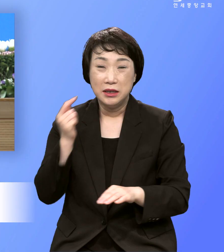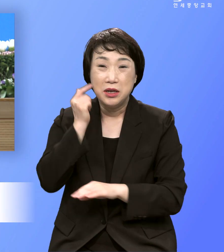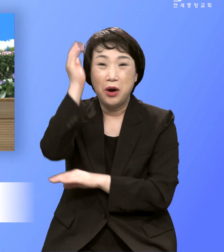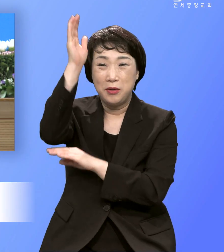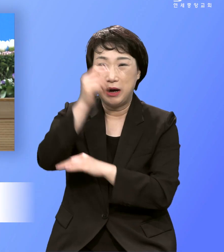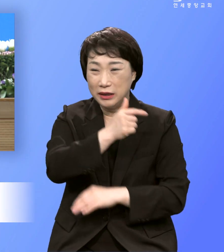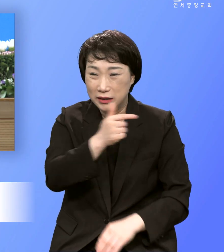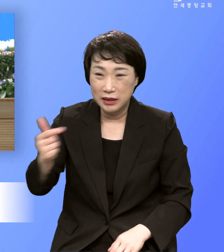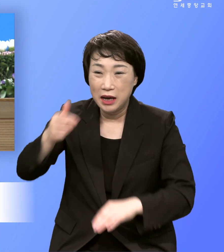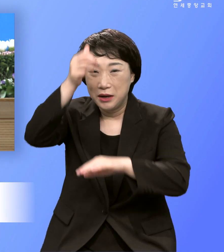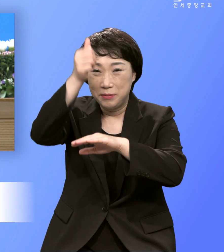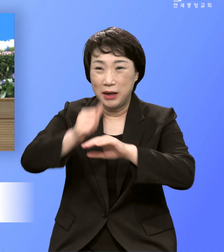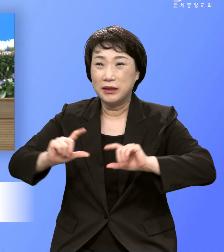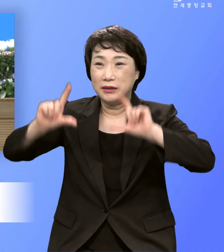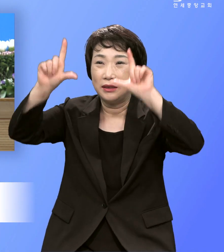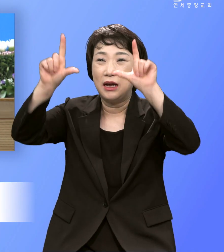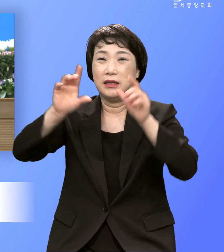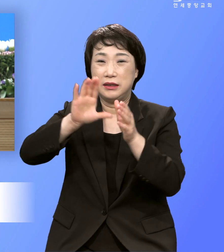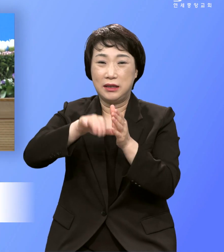영광스럽게 최후의 날에